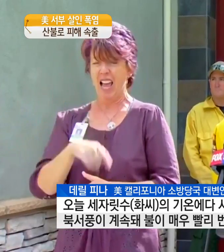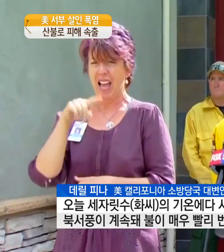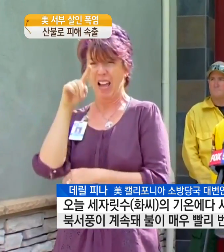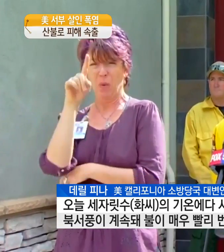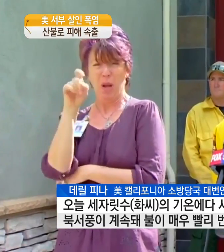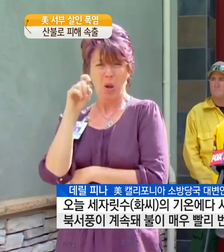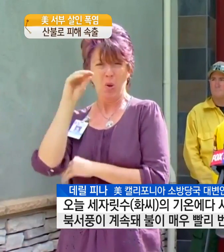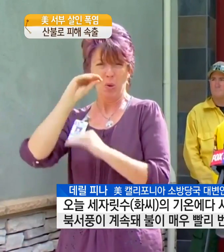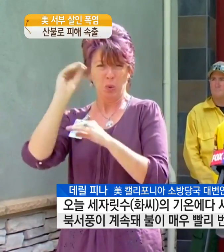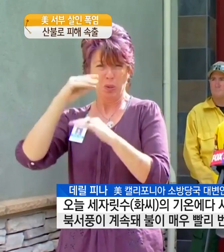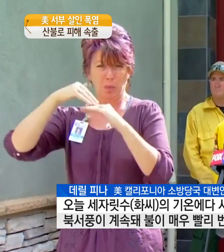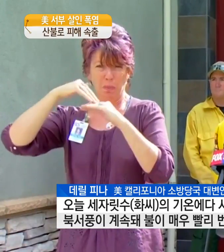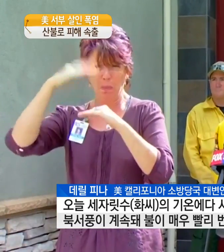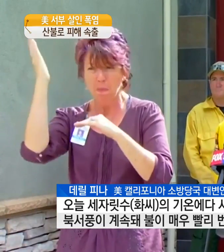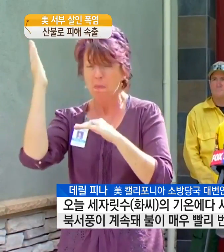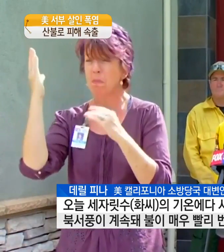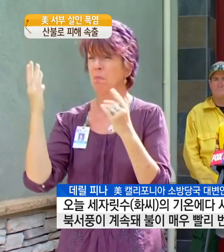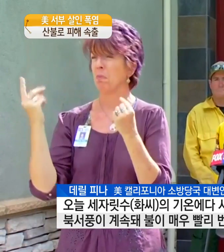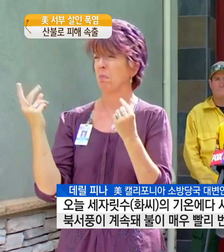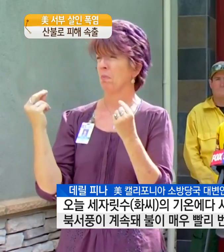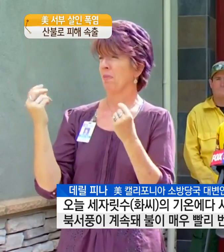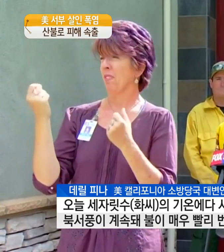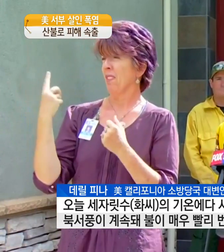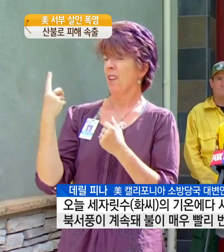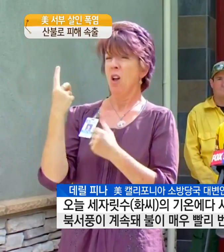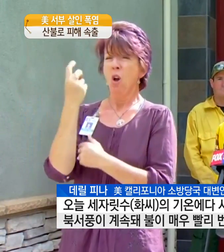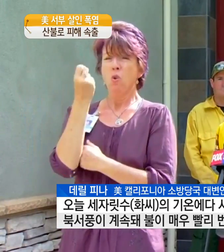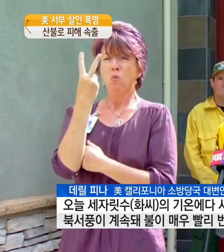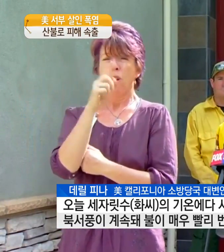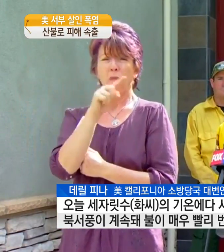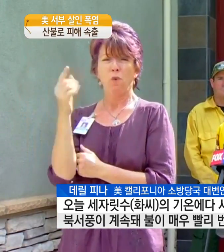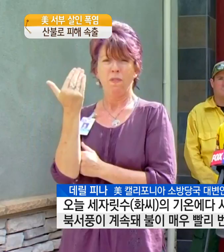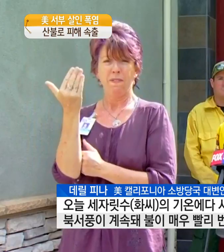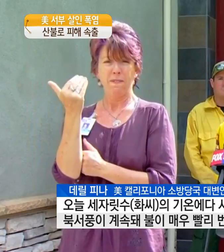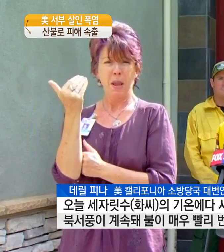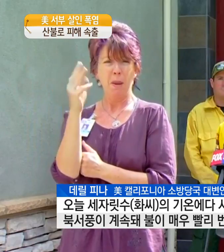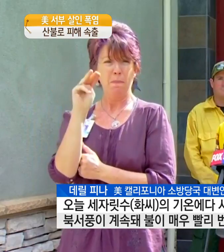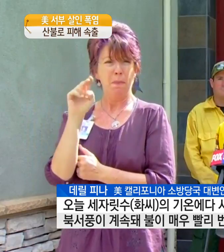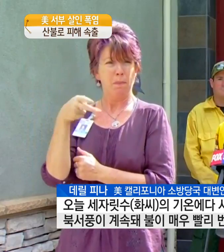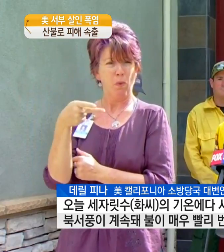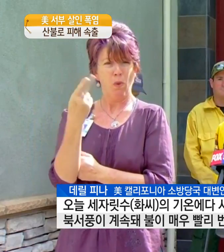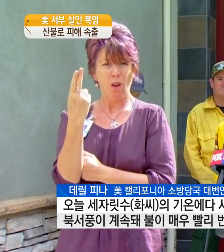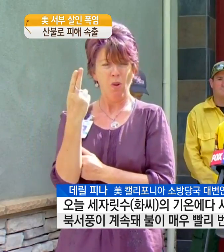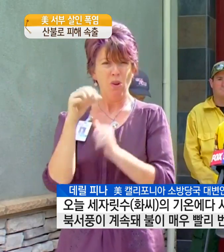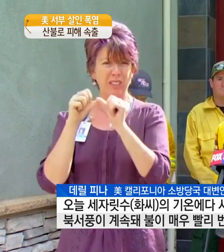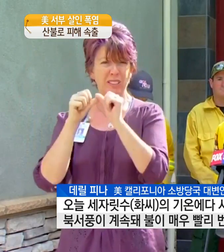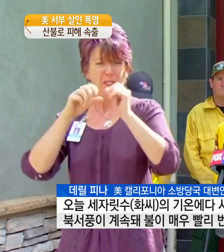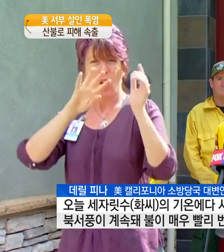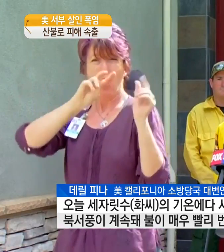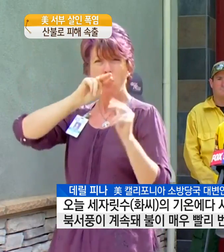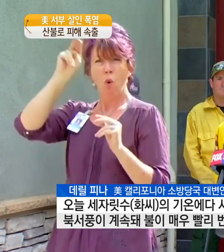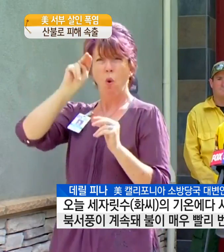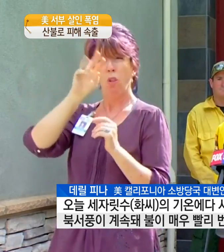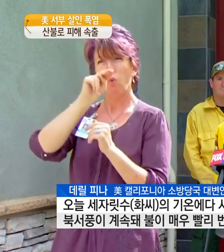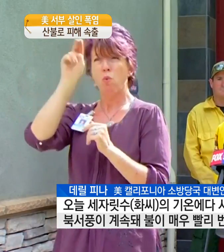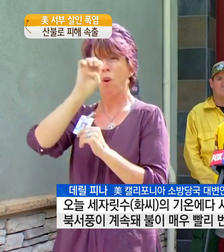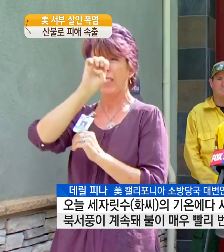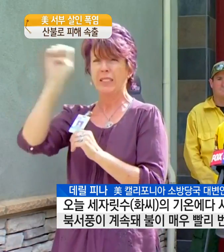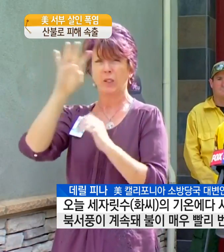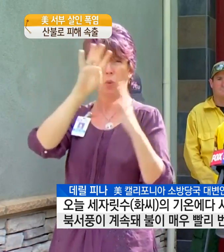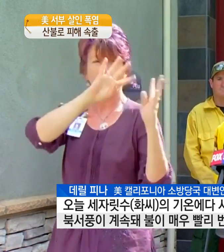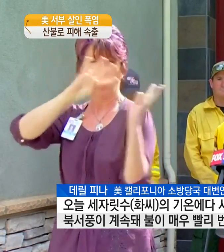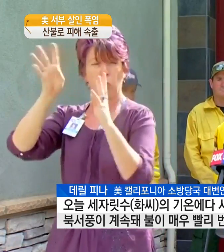새 애매한 땋아 도 하우 곁에 티 40 아크 시스템 놓였던 odeon 봐